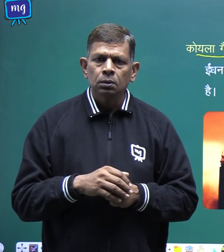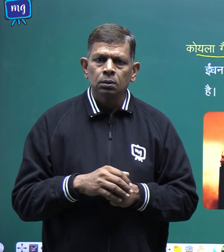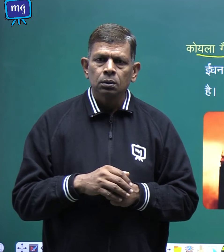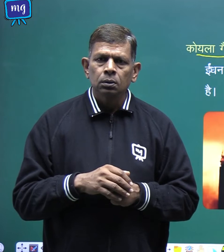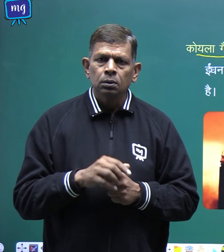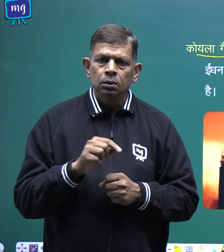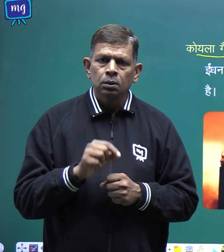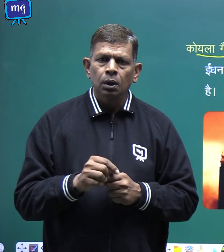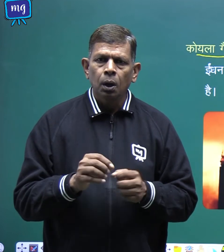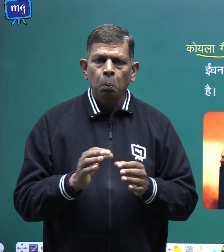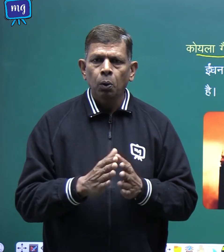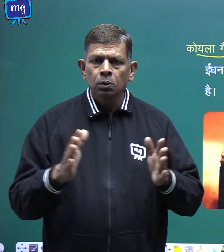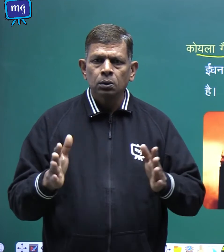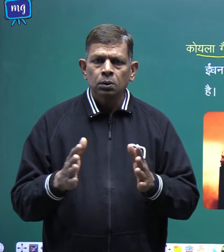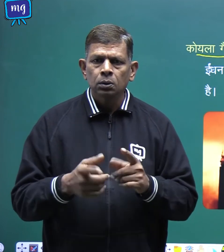यह बहुत से